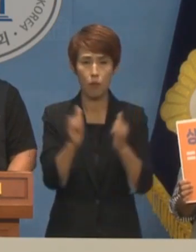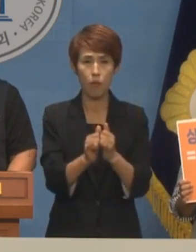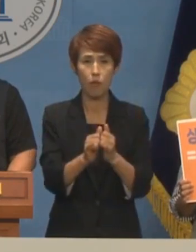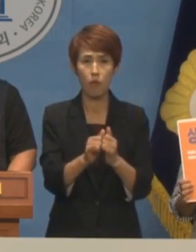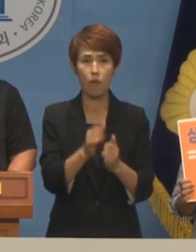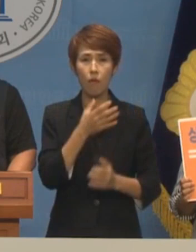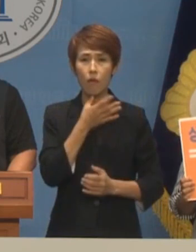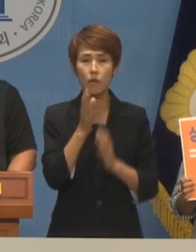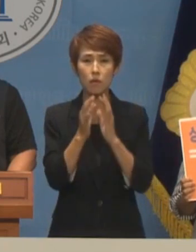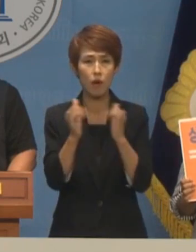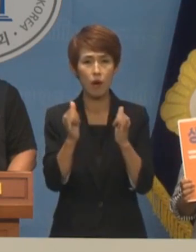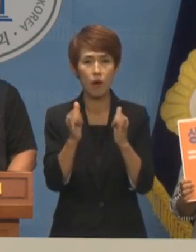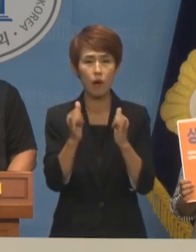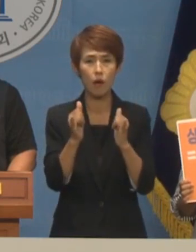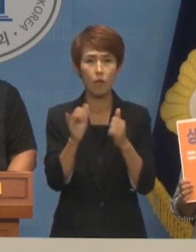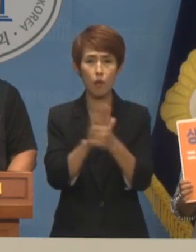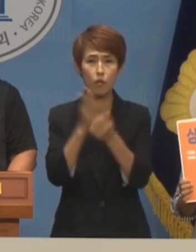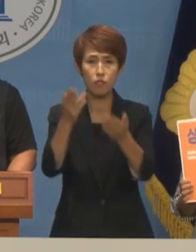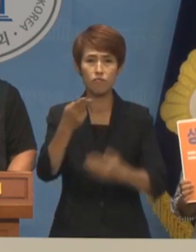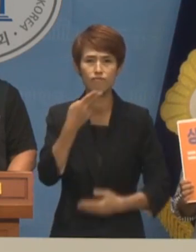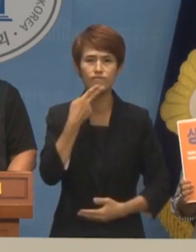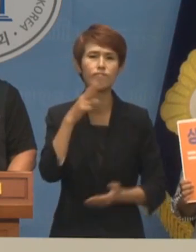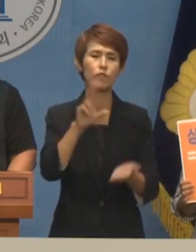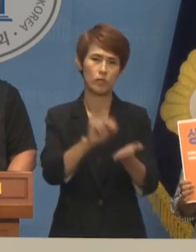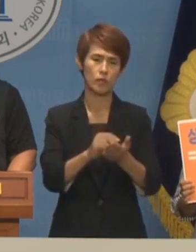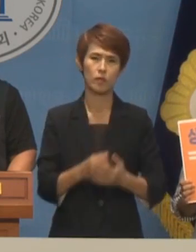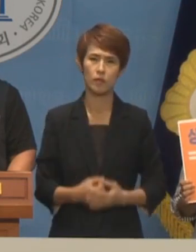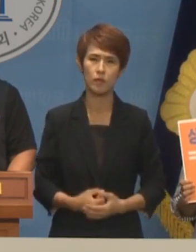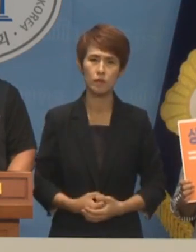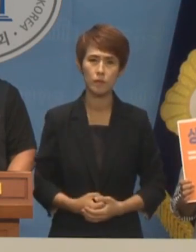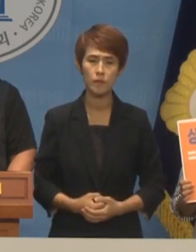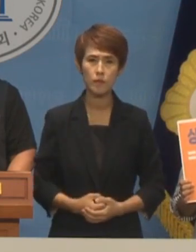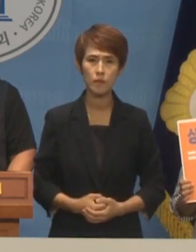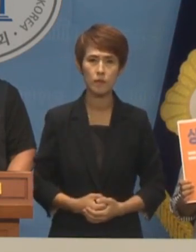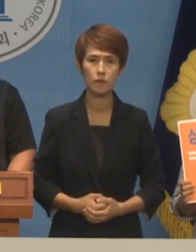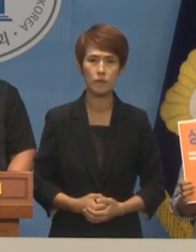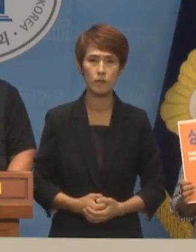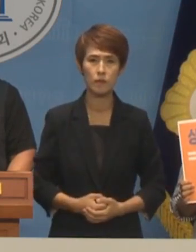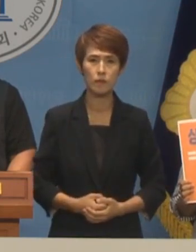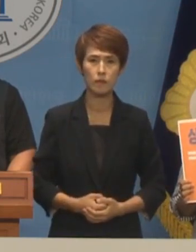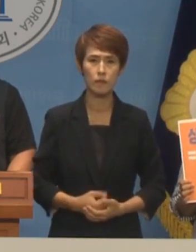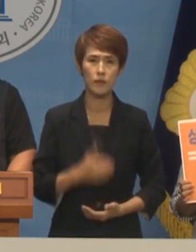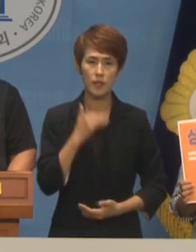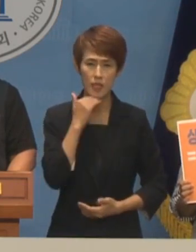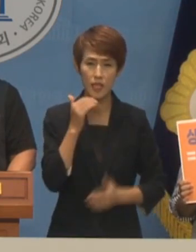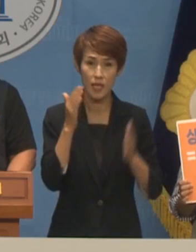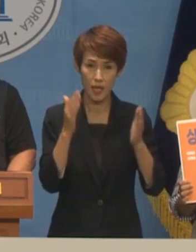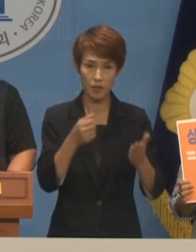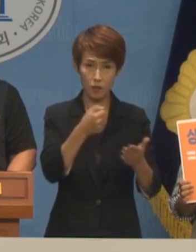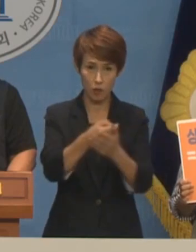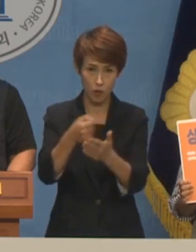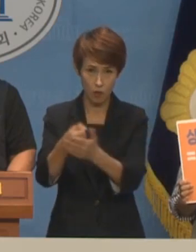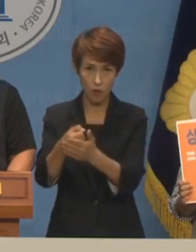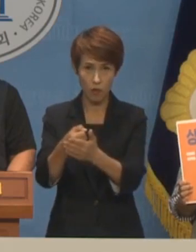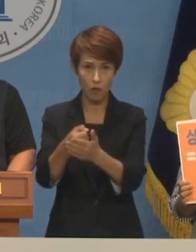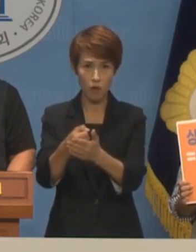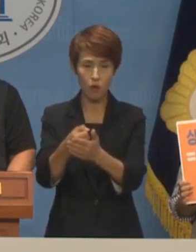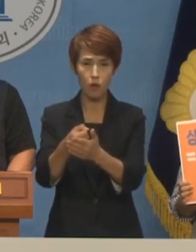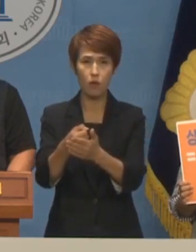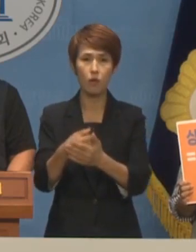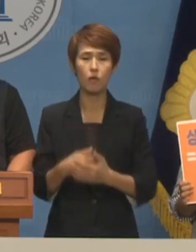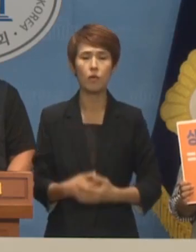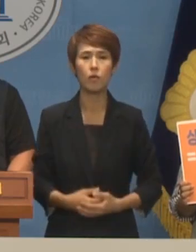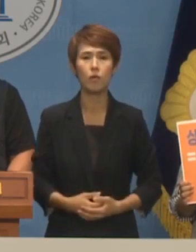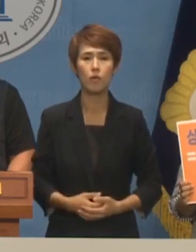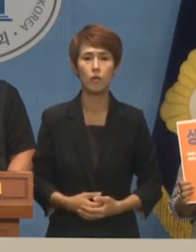입장을 고려하지 않는 것 또한 문제 제기되고 있습니다. 대기기간 설정과 의료 인증 절차의 간소화